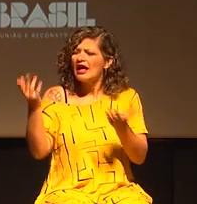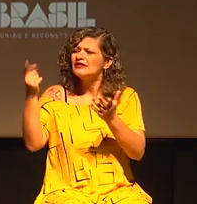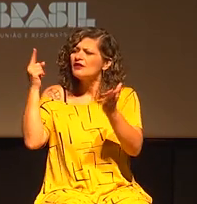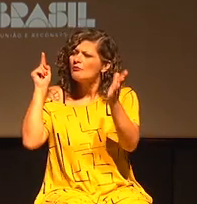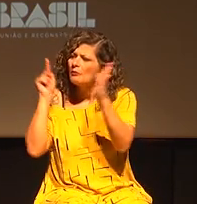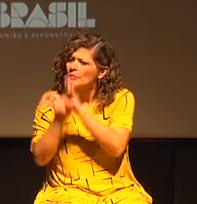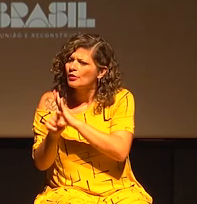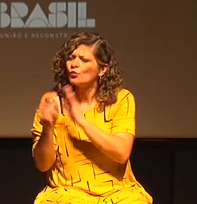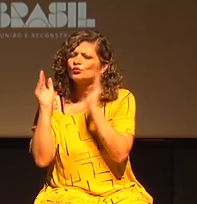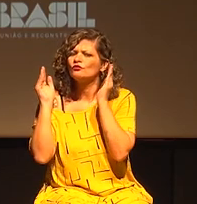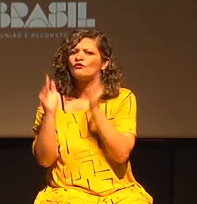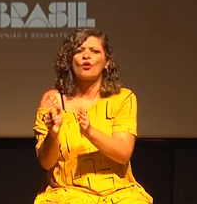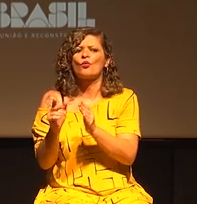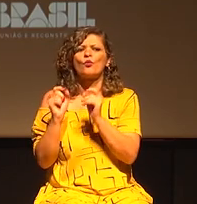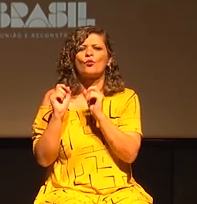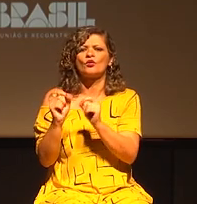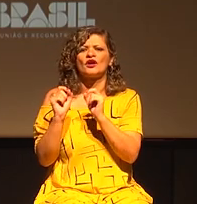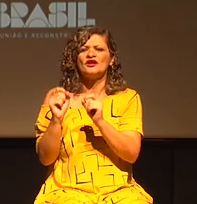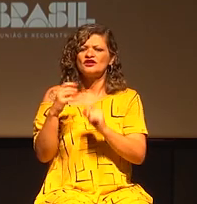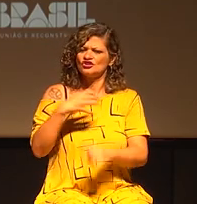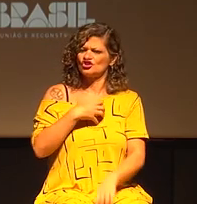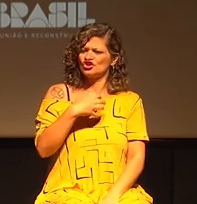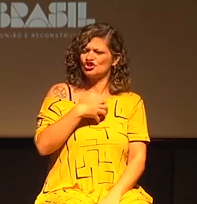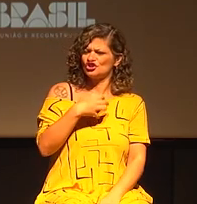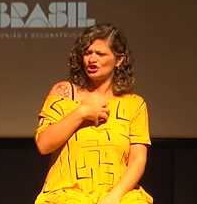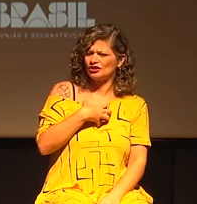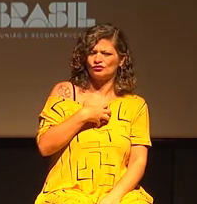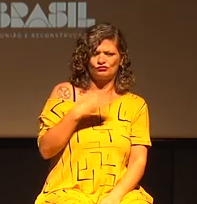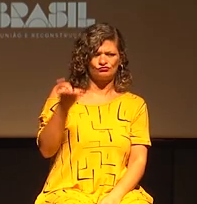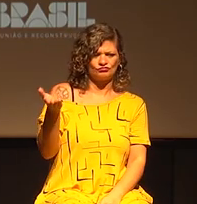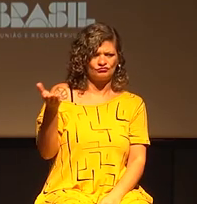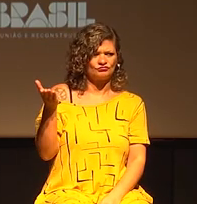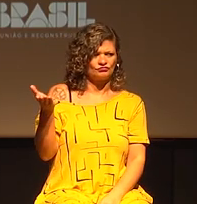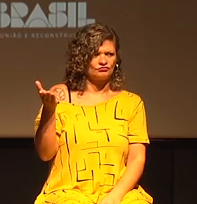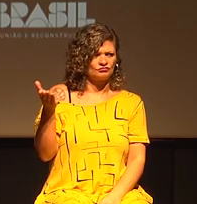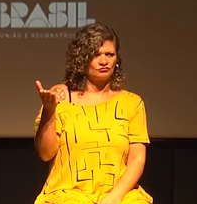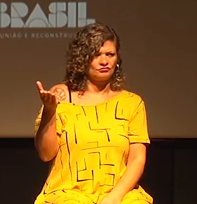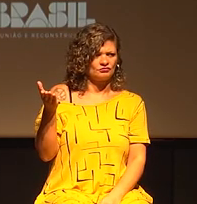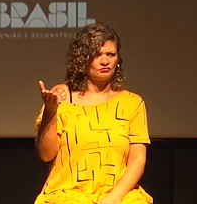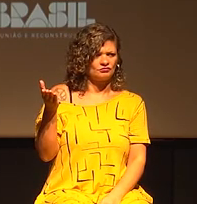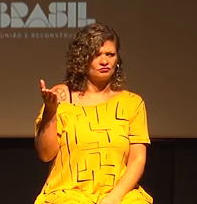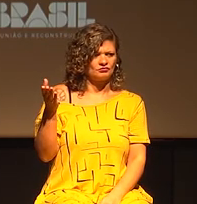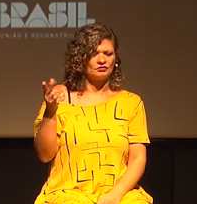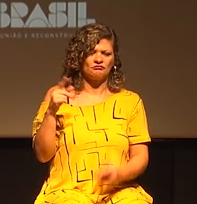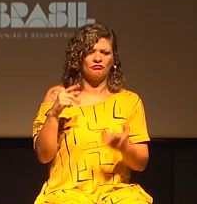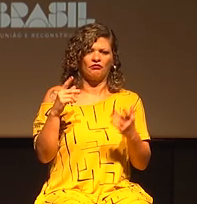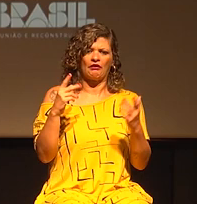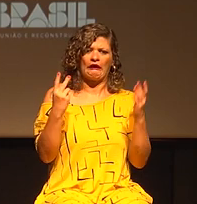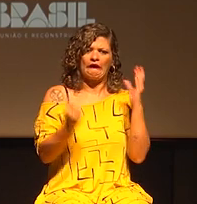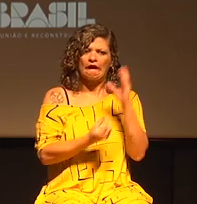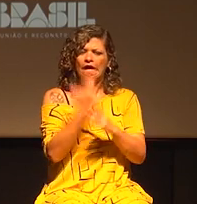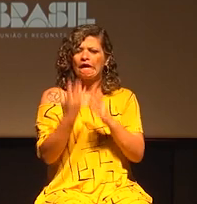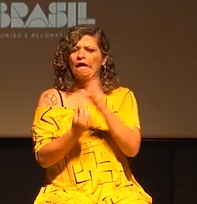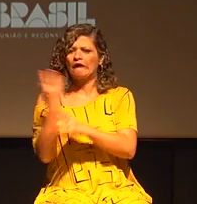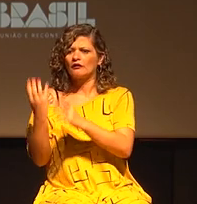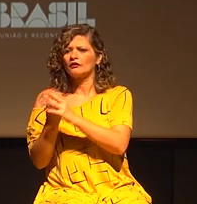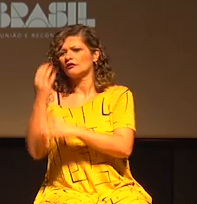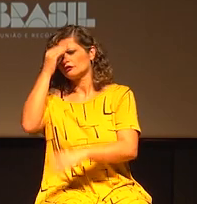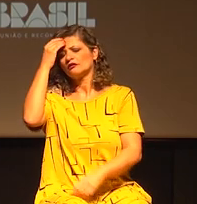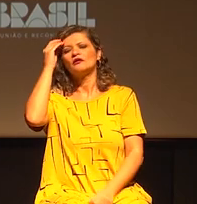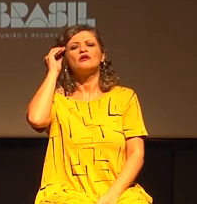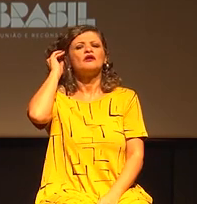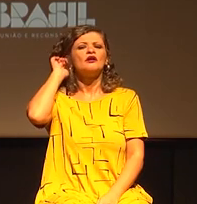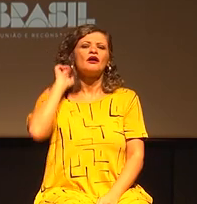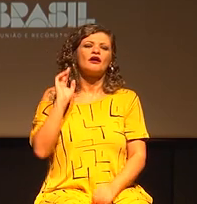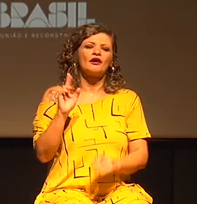pergunta porque assim essa forma disruptiva da que como aconteceu né e e justamente vitóri do PT gaziano